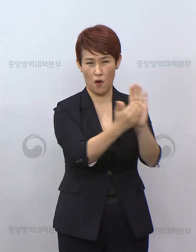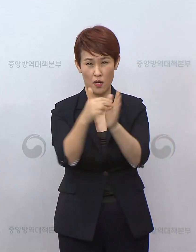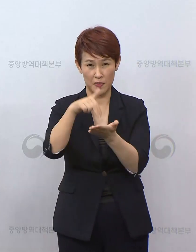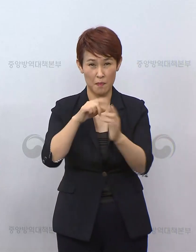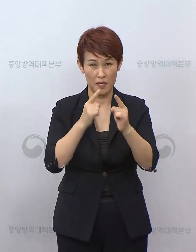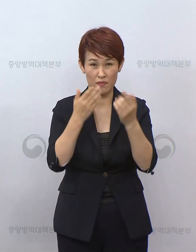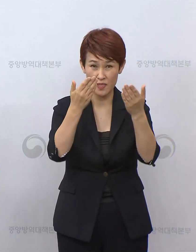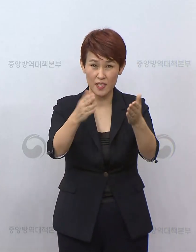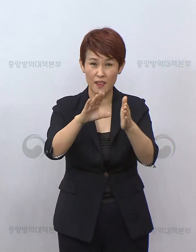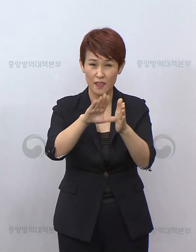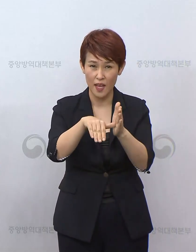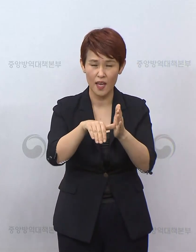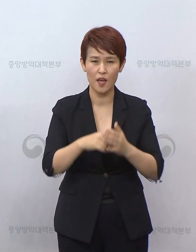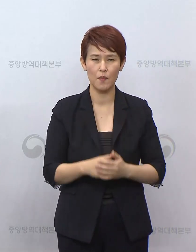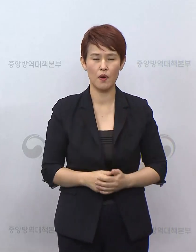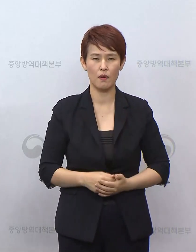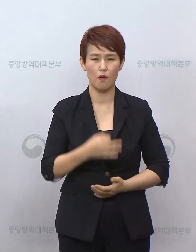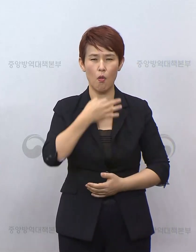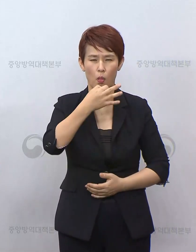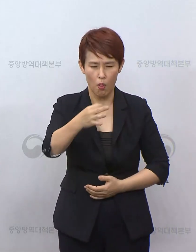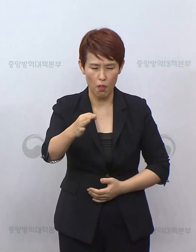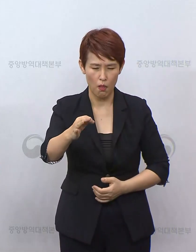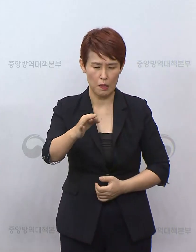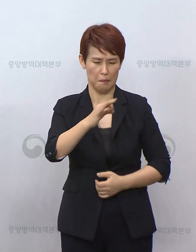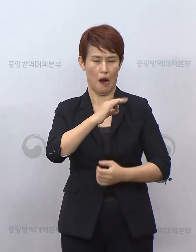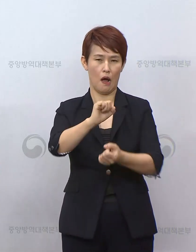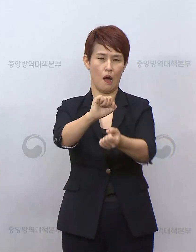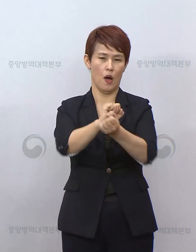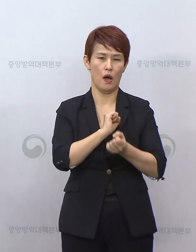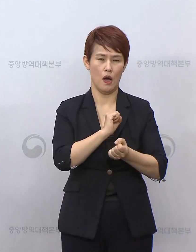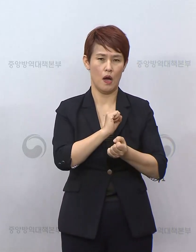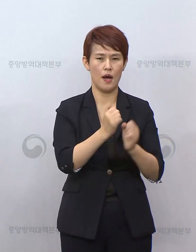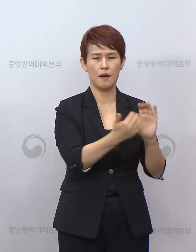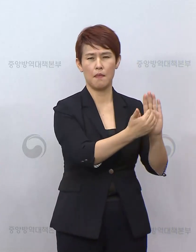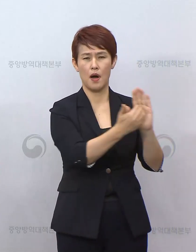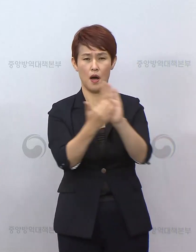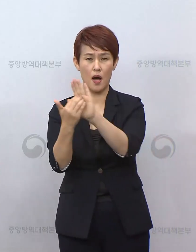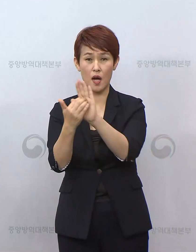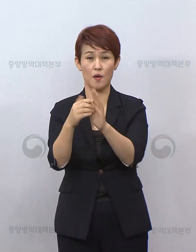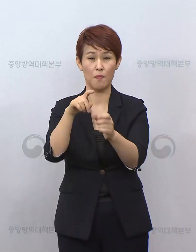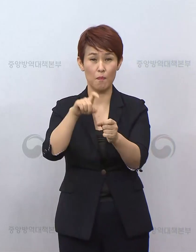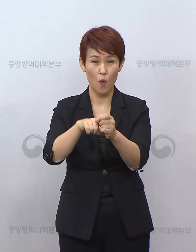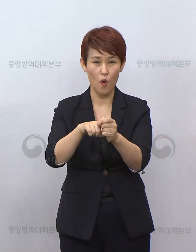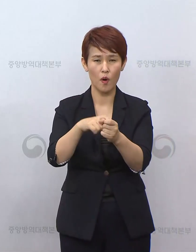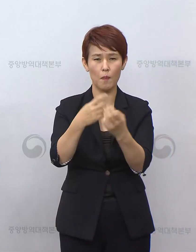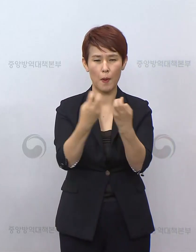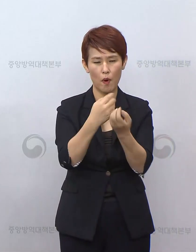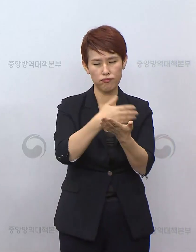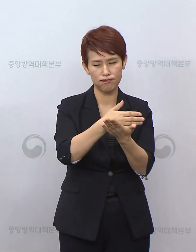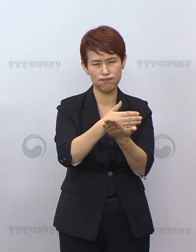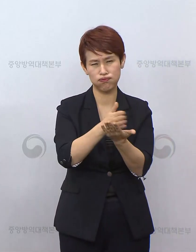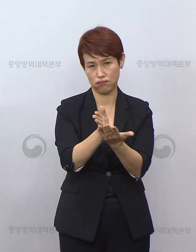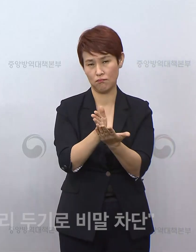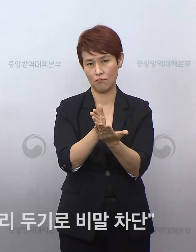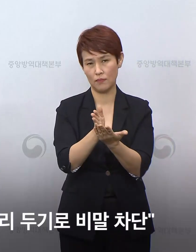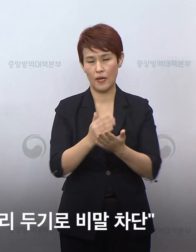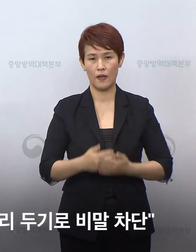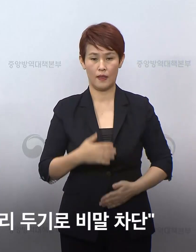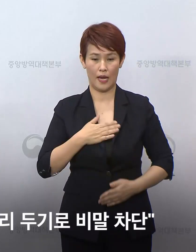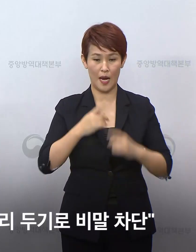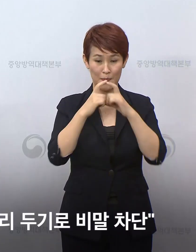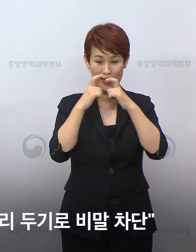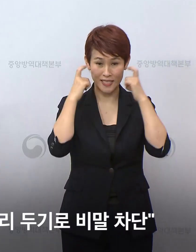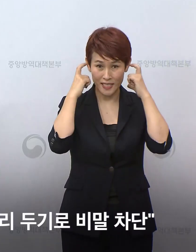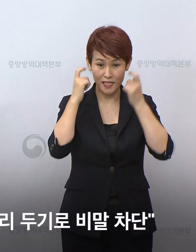말씀을 드리면 비말로 인한 그 전파를 차단하기 위한 방법이 여러 가지가 있는데, 내가